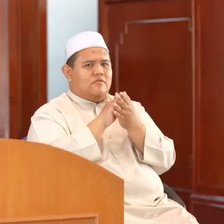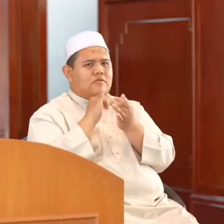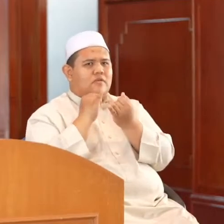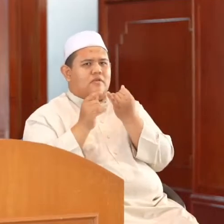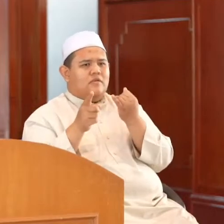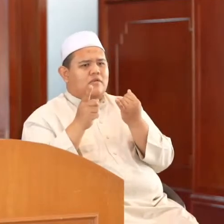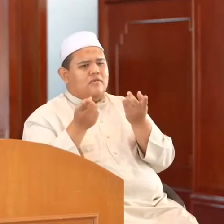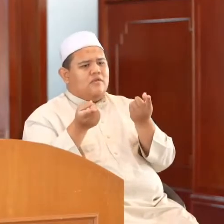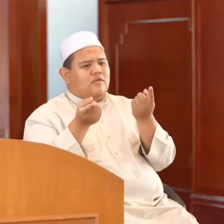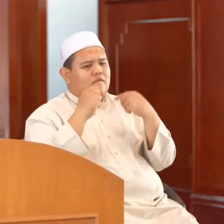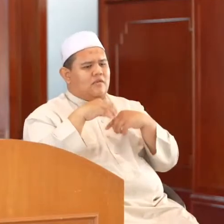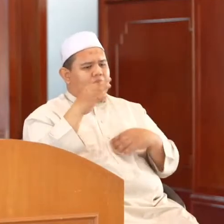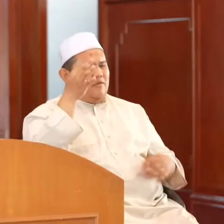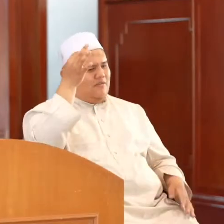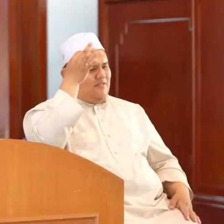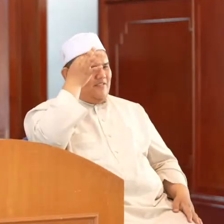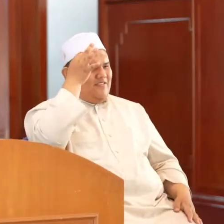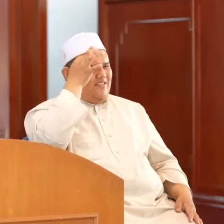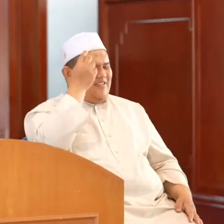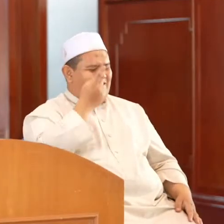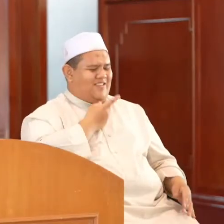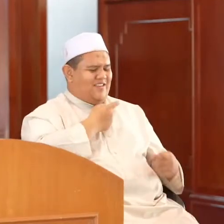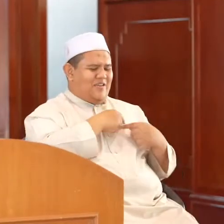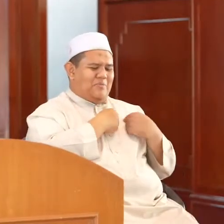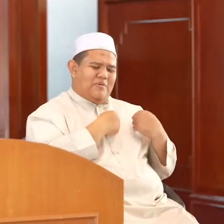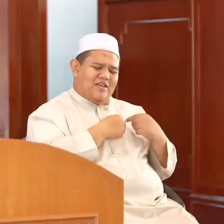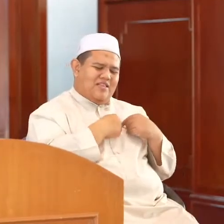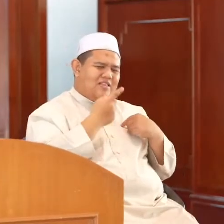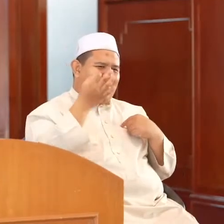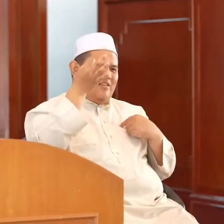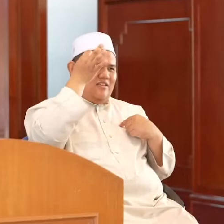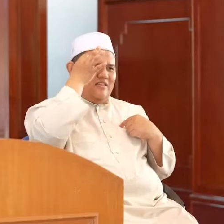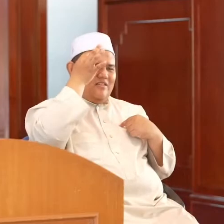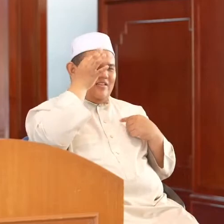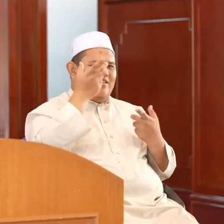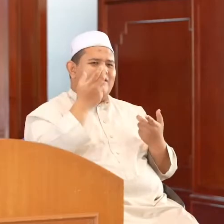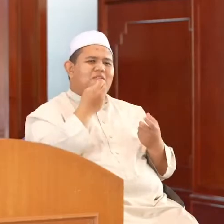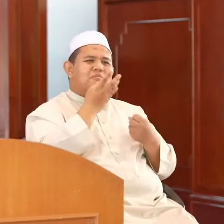Akhirnya mari mikir dia dalam hati. Dia kata apa?